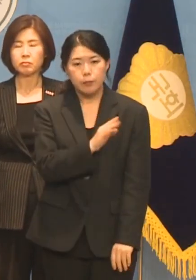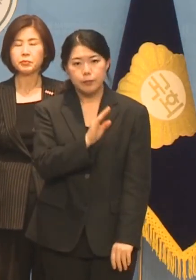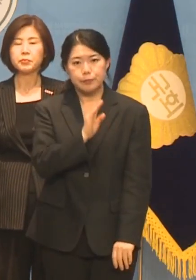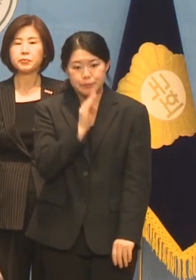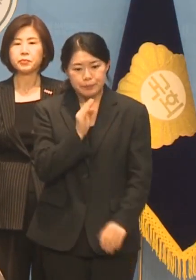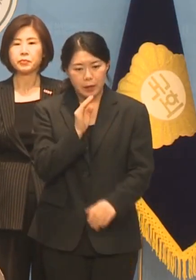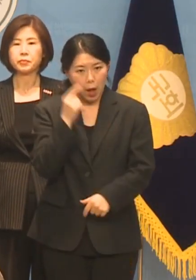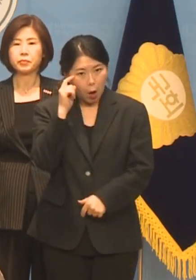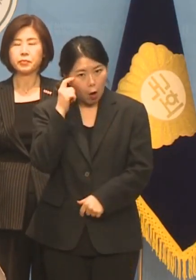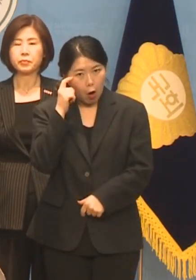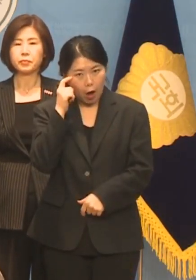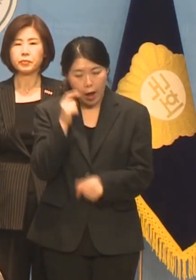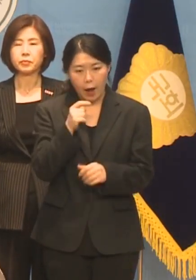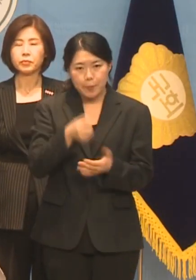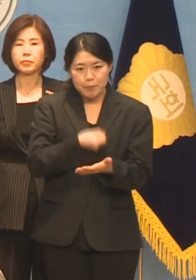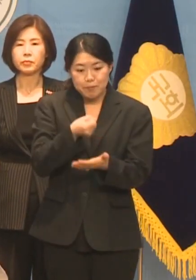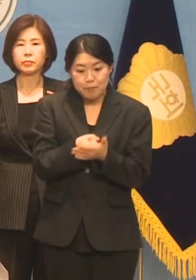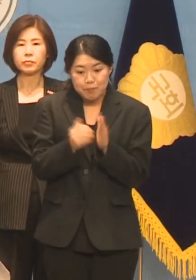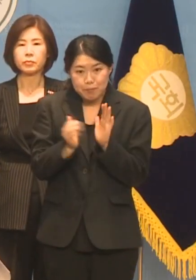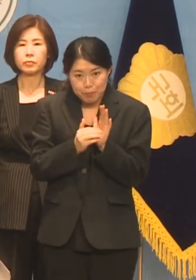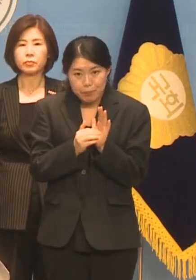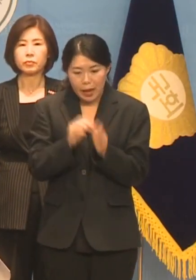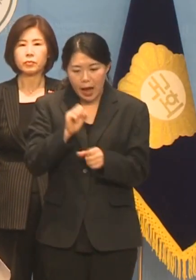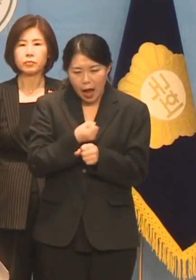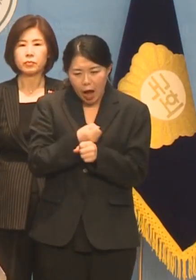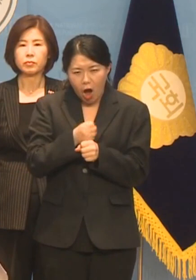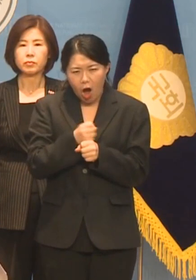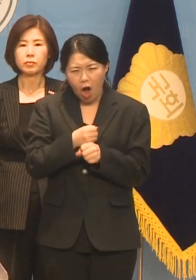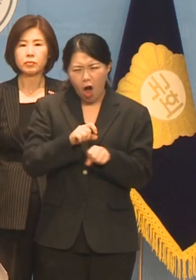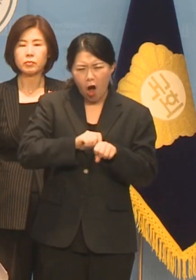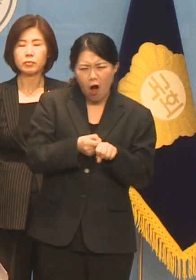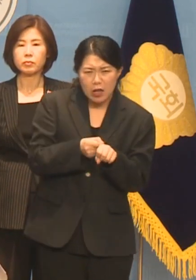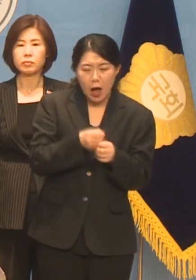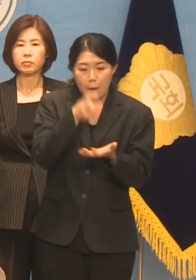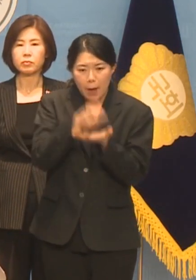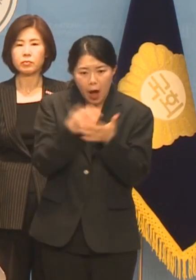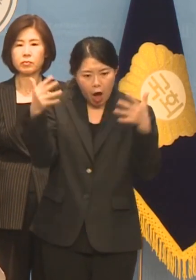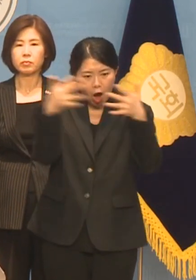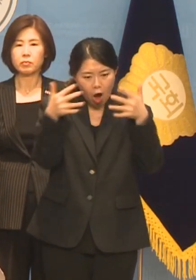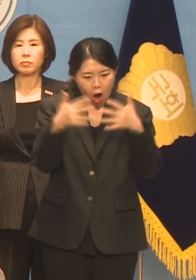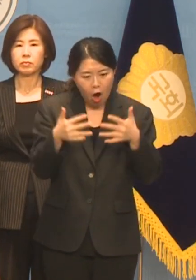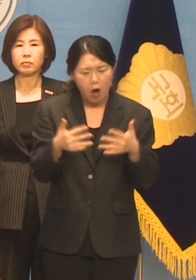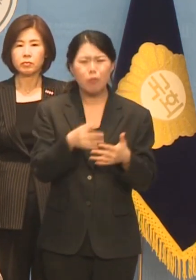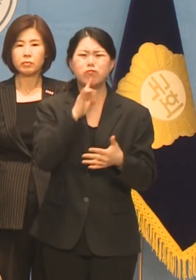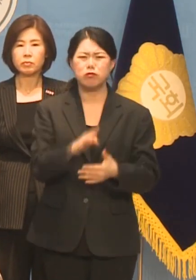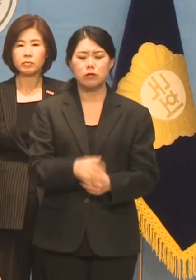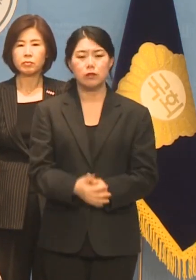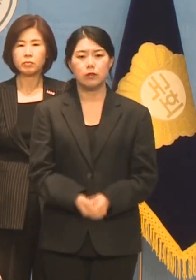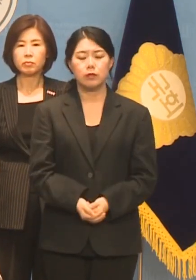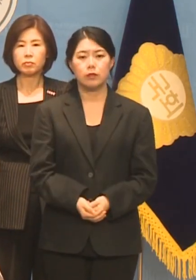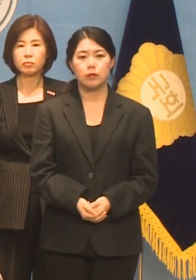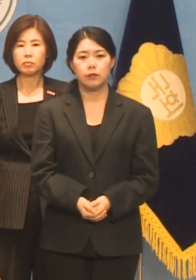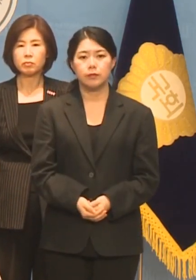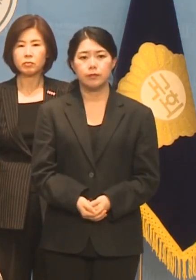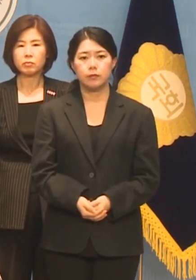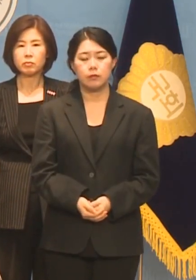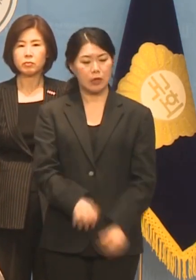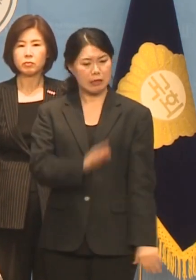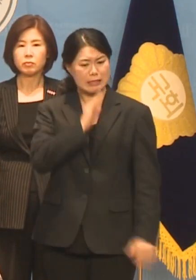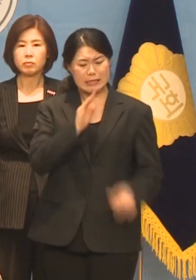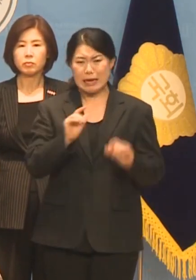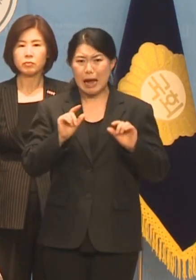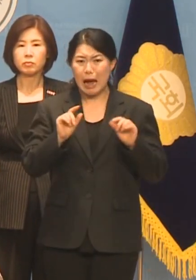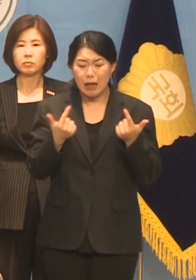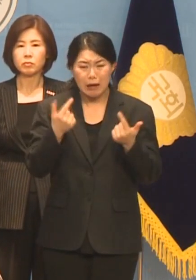작정하고 결론을 무죄로 내놓고 억지로 법리를 꿰맞춘 판결이라 할 수밖에 없습니다. 사실이